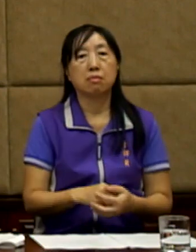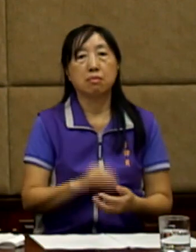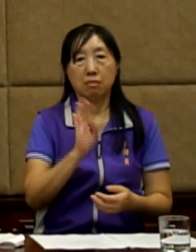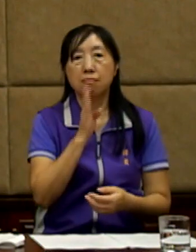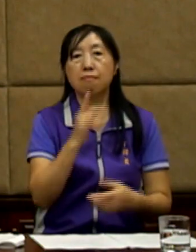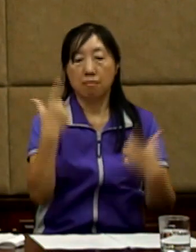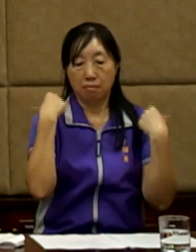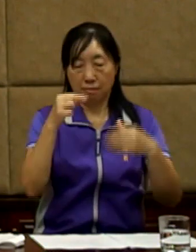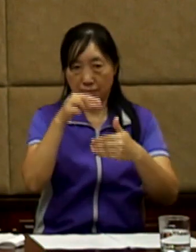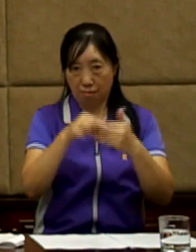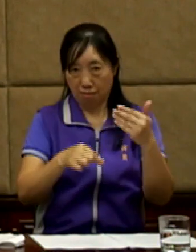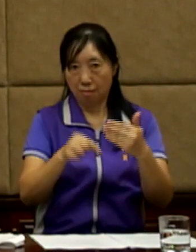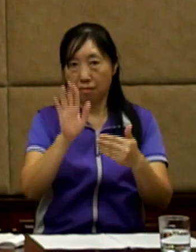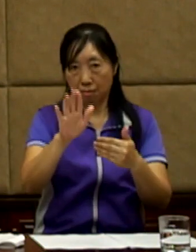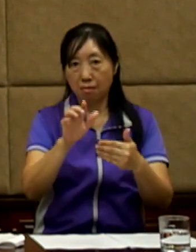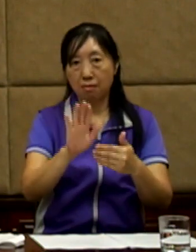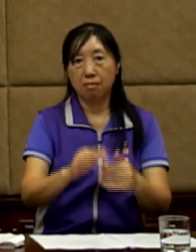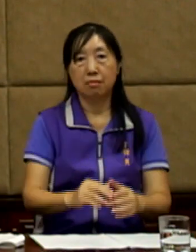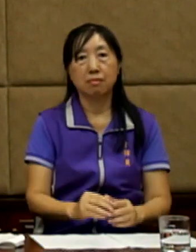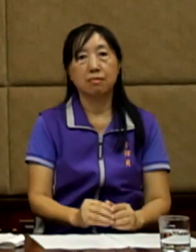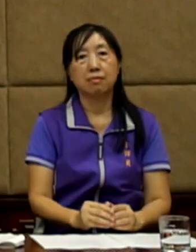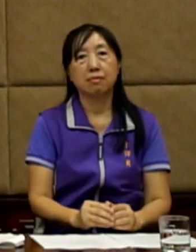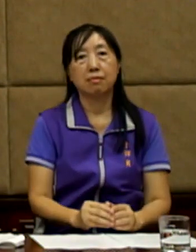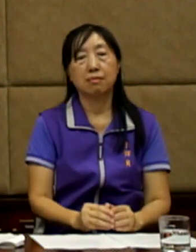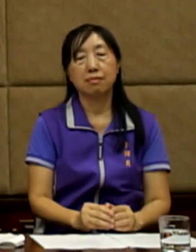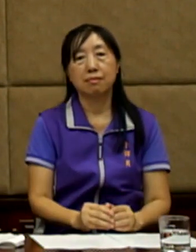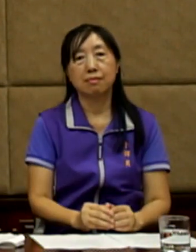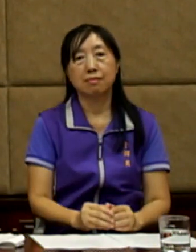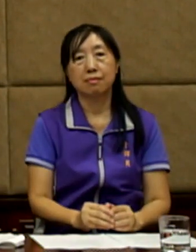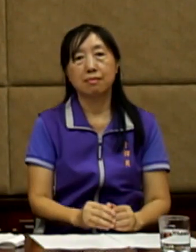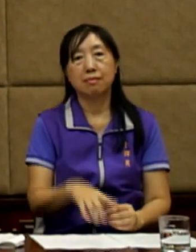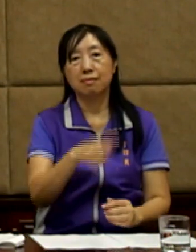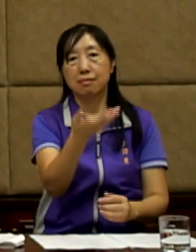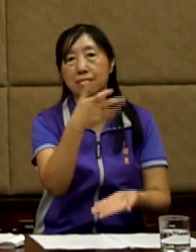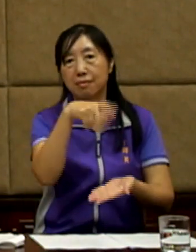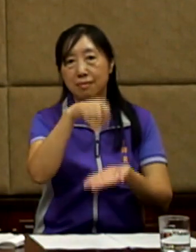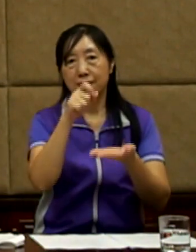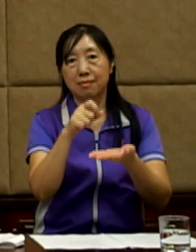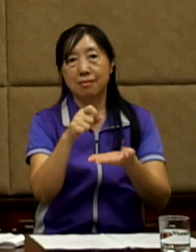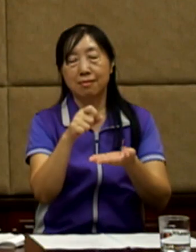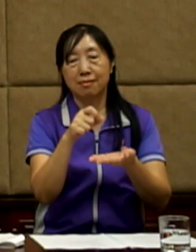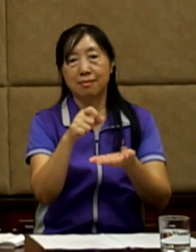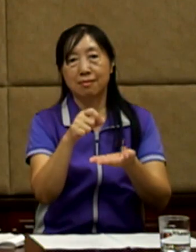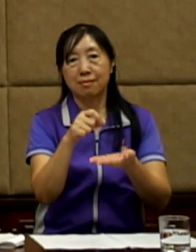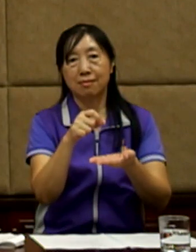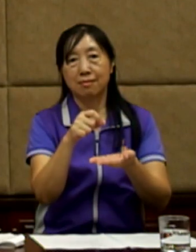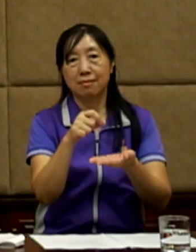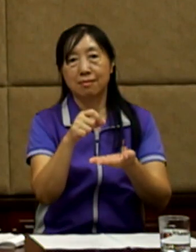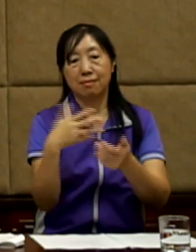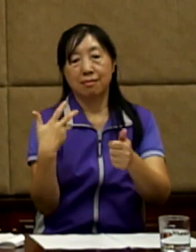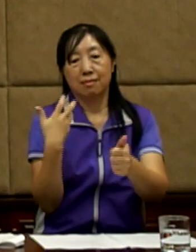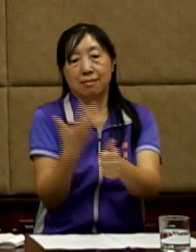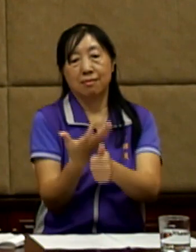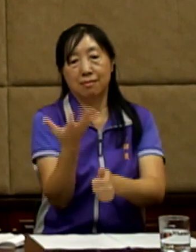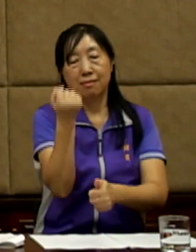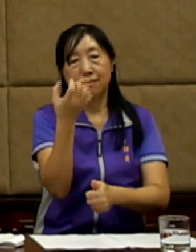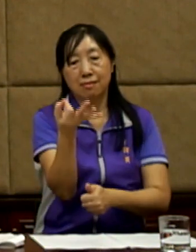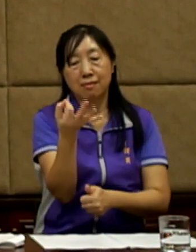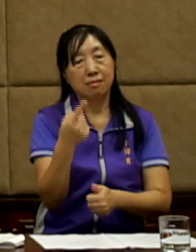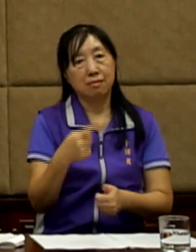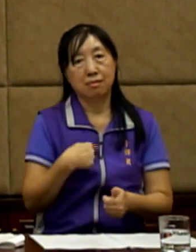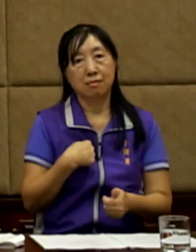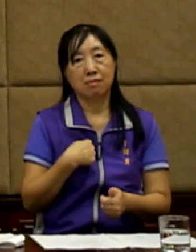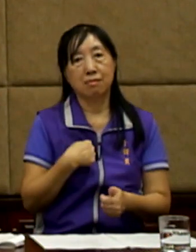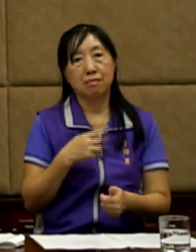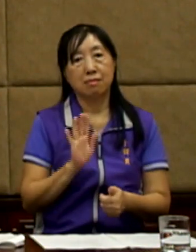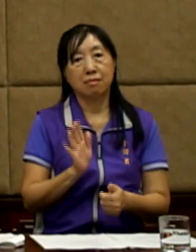一个原则性的。至于说你说那个说授权费这个多少，我想我们